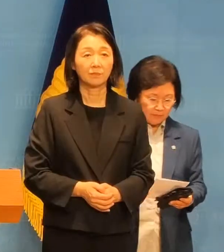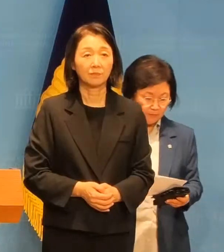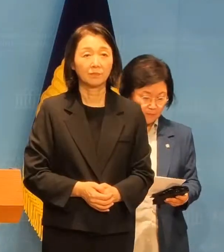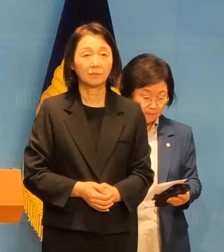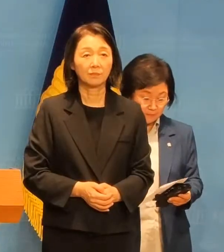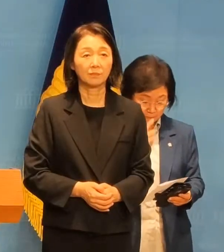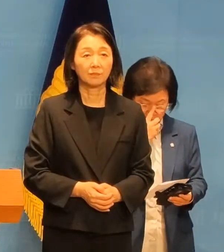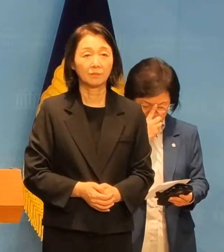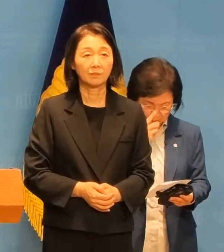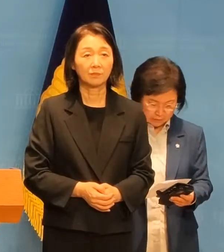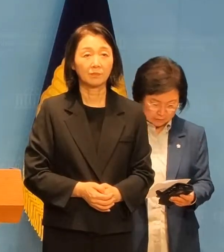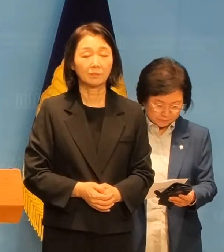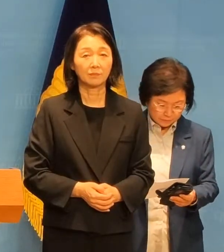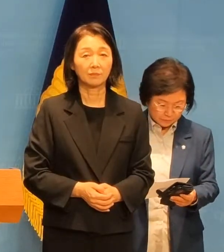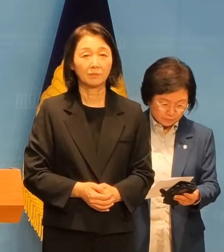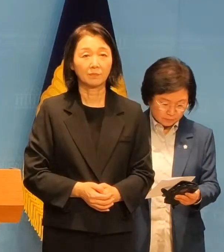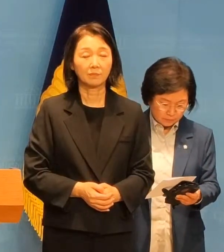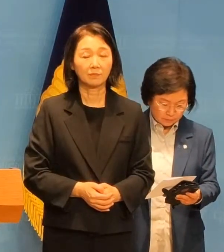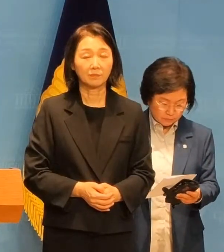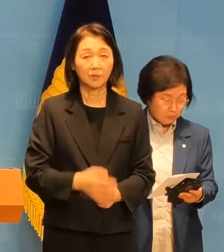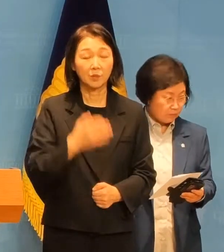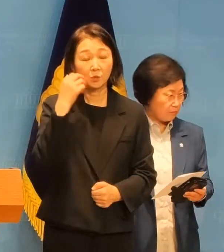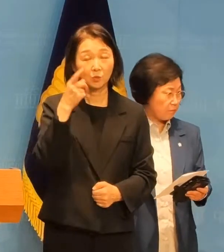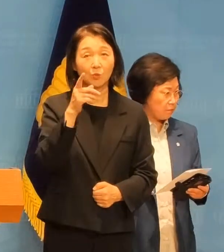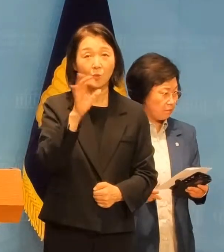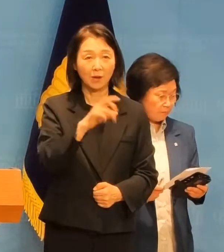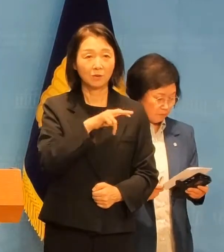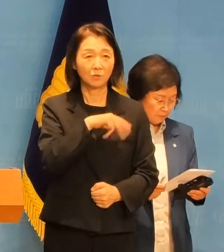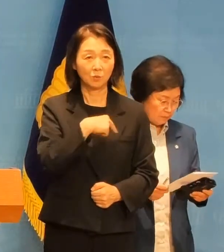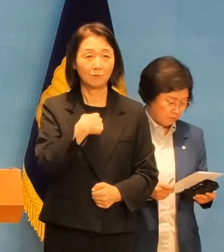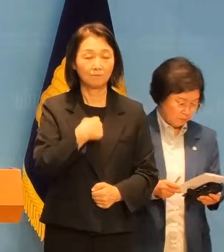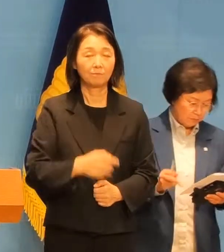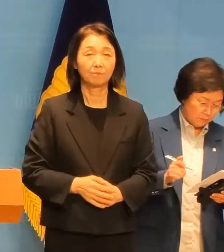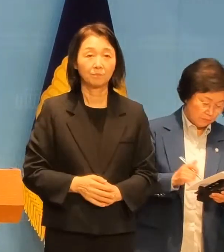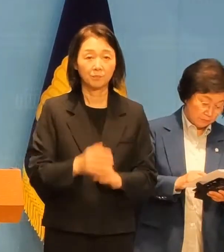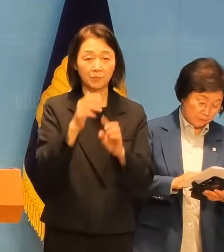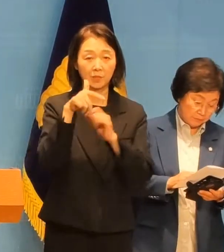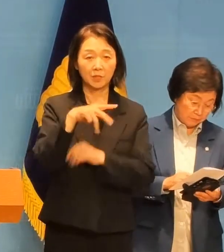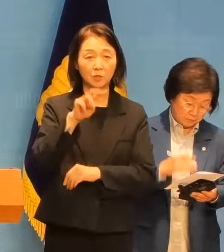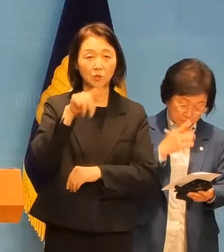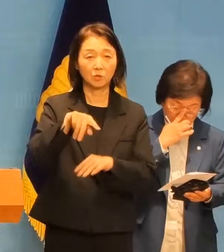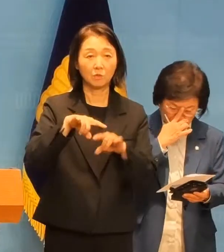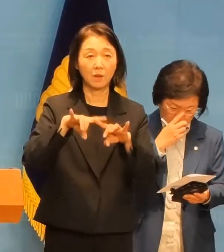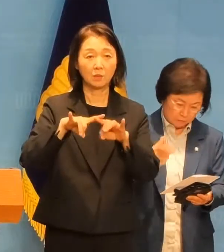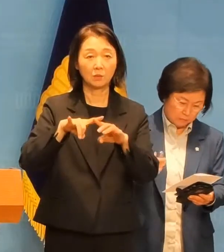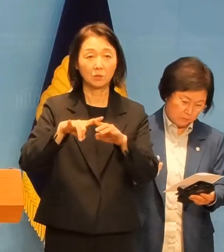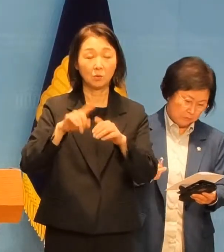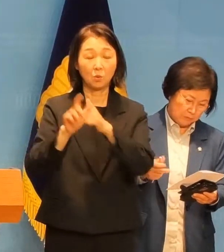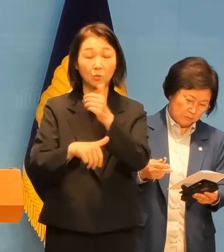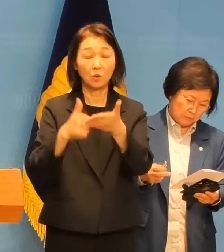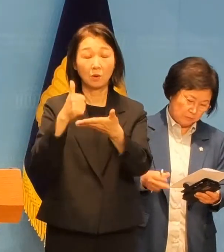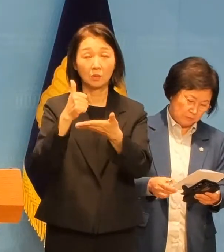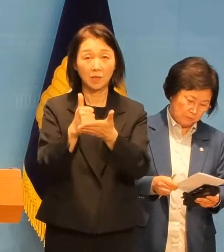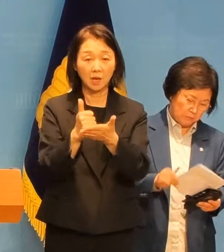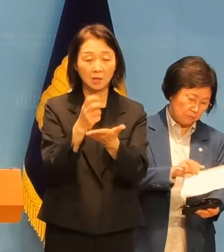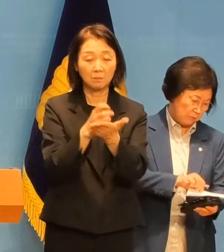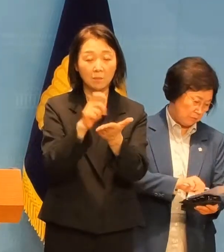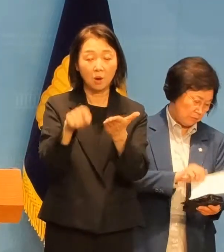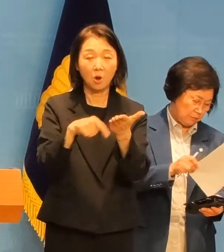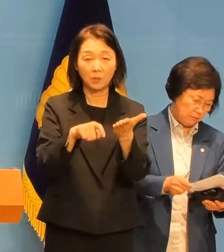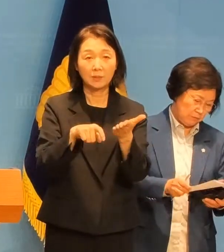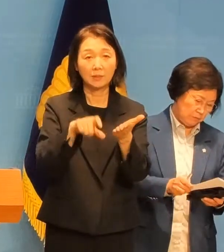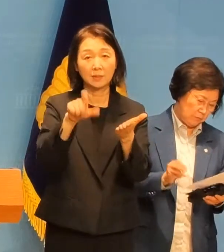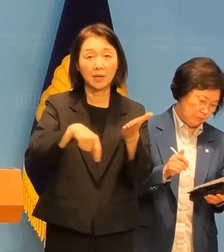네, 대전 유성을 황정아 의원입니다. 이진숙 방통위원장이 법인카드 사적 유용